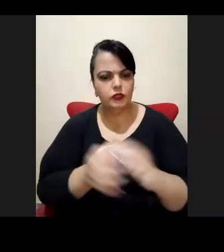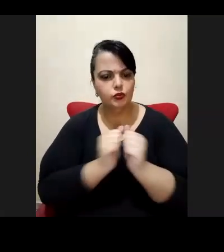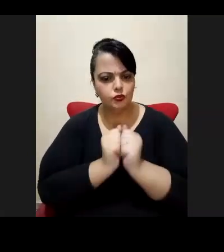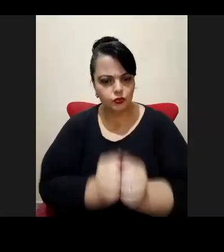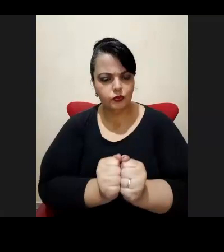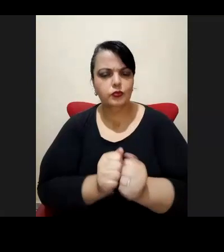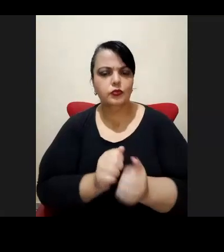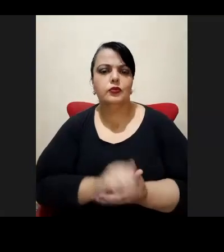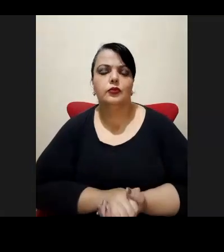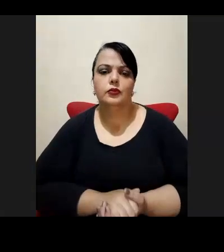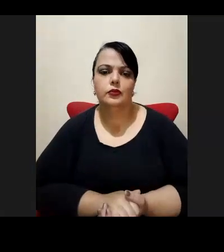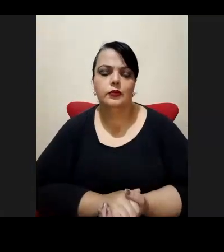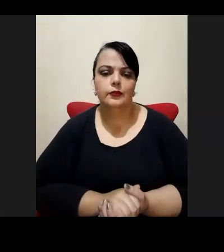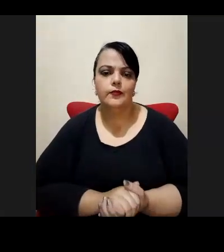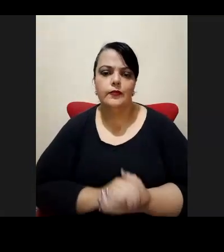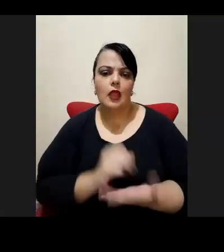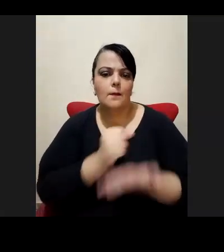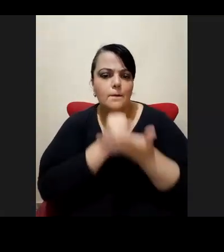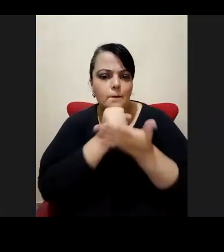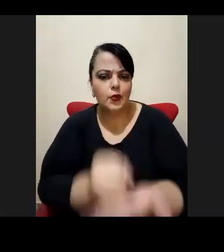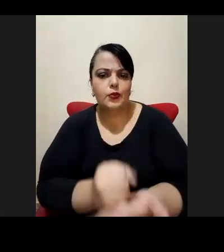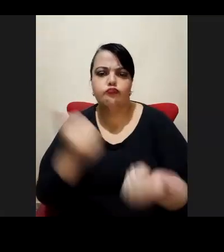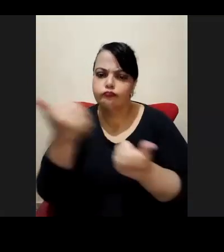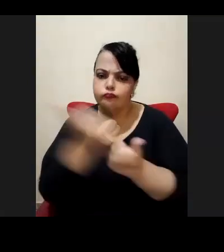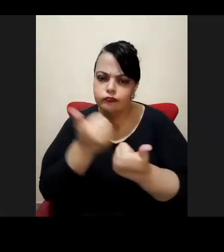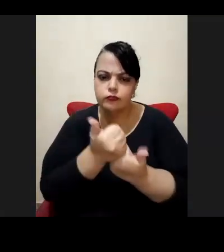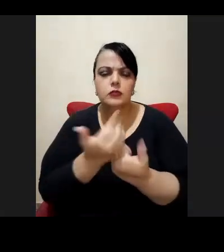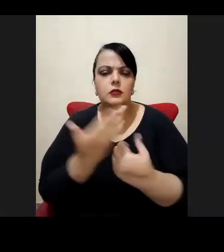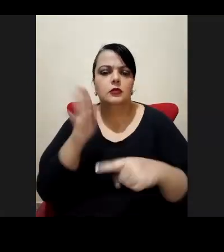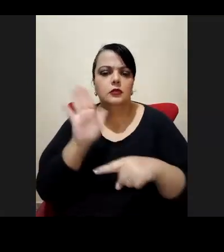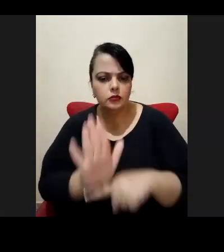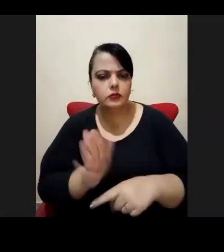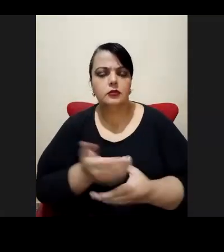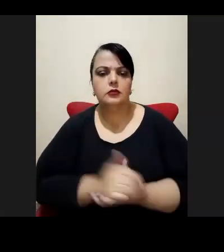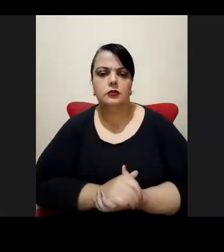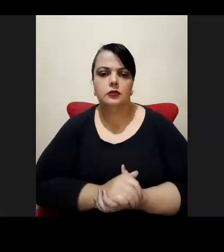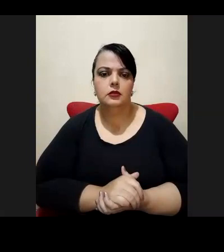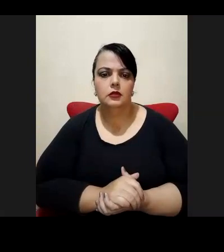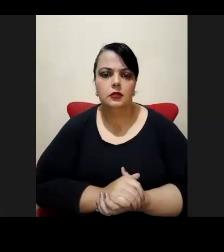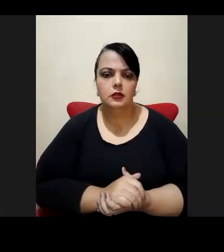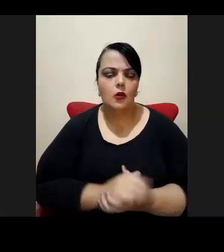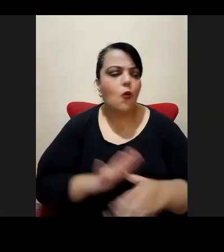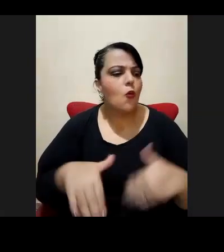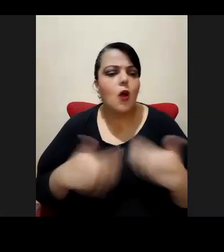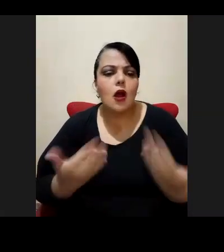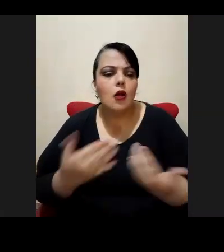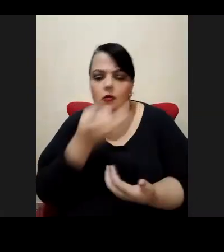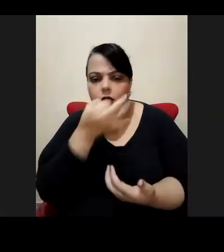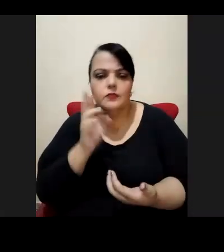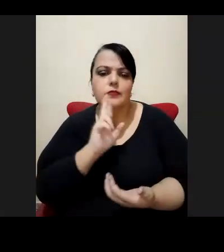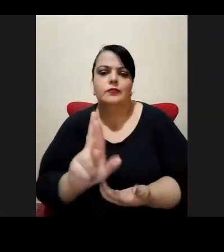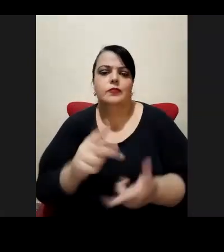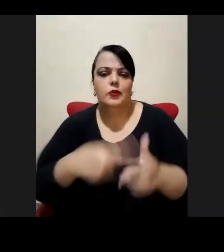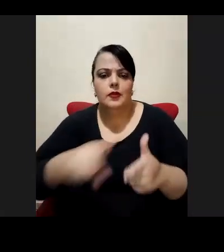para que nós juntos possamos enfrentar essa situação e encontrar uma saída para a solução do problema, mais